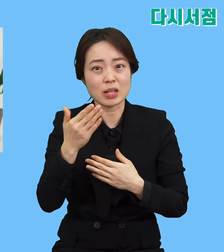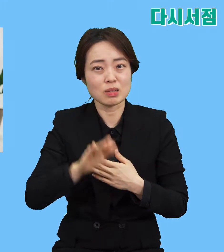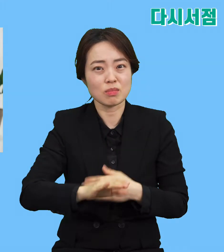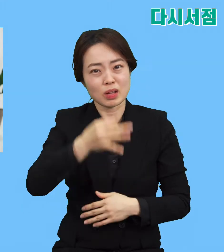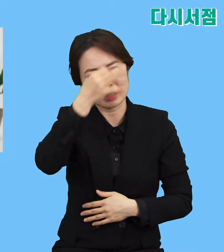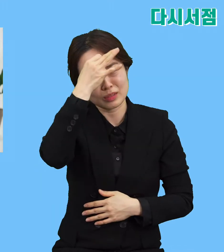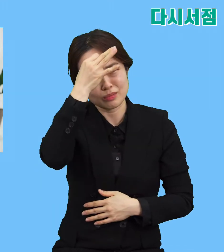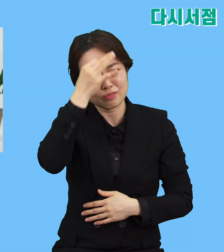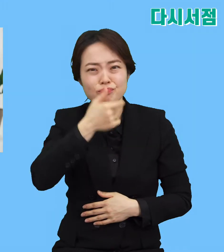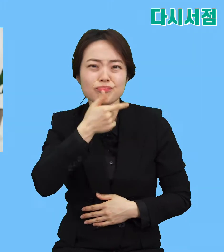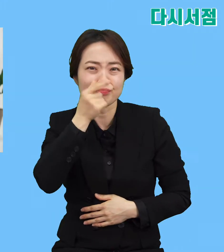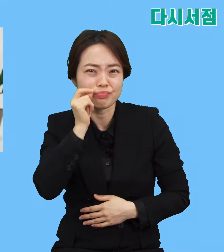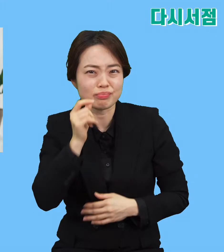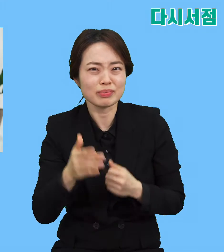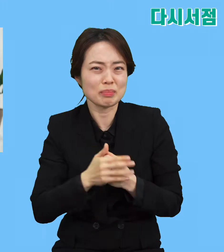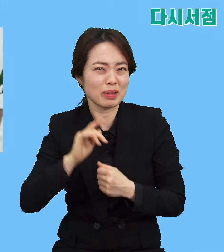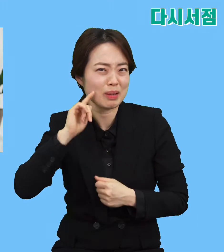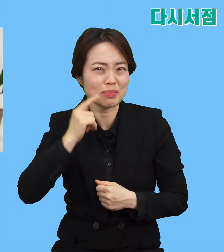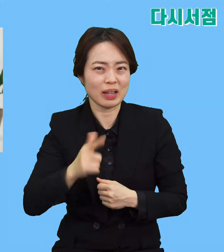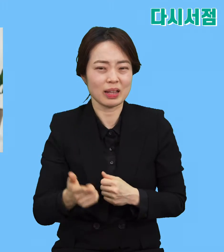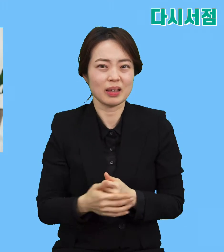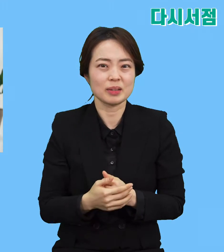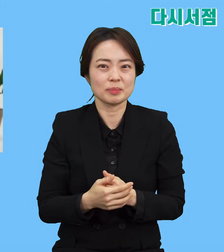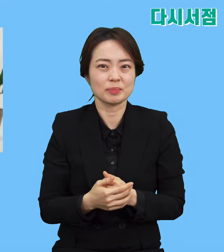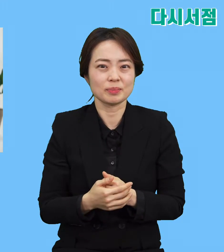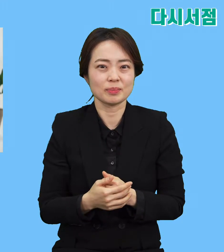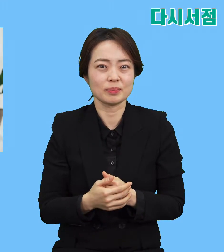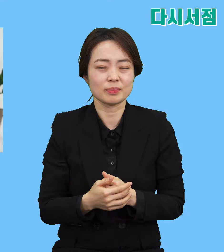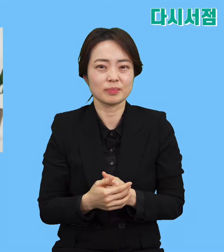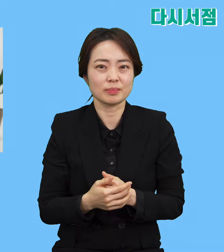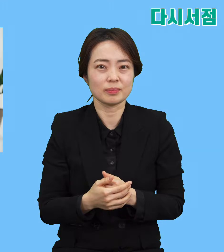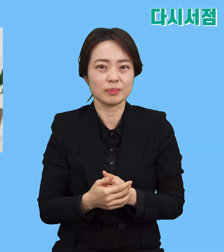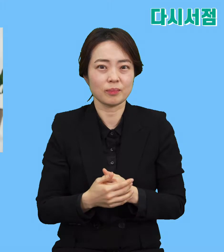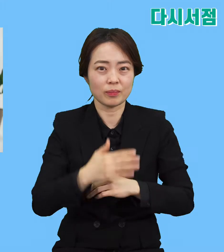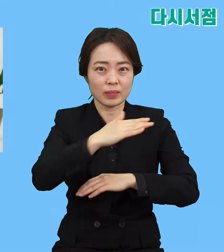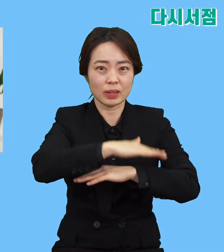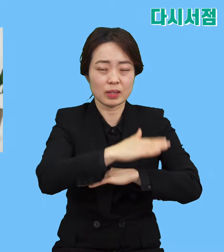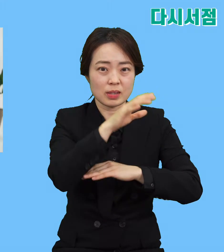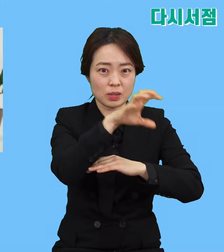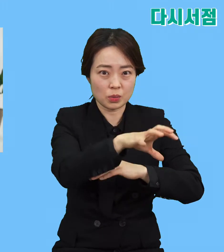퀄리티가 높지 않으니까. 그래서 인쇄소를 되게 많이